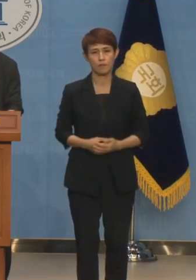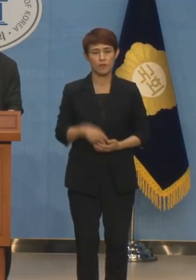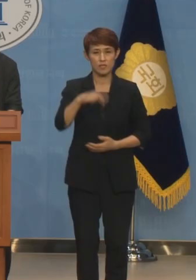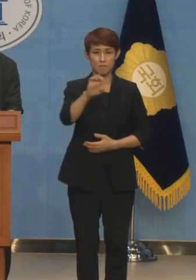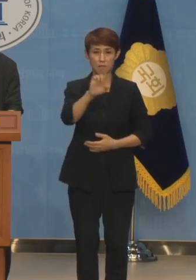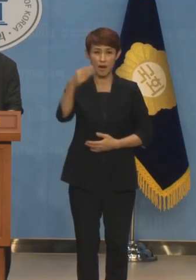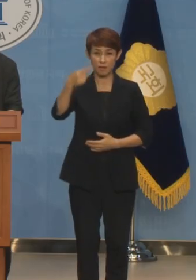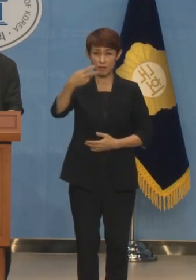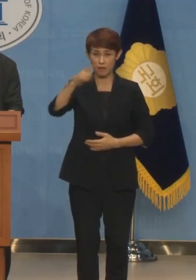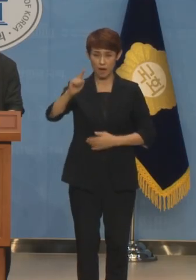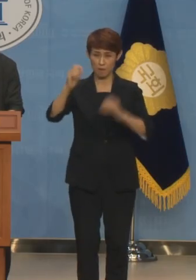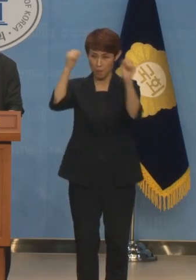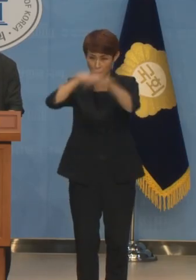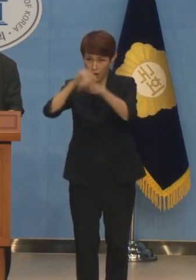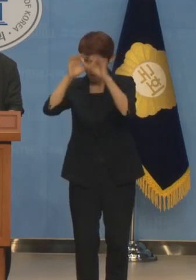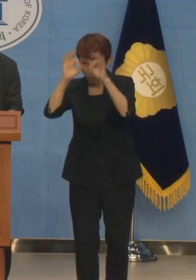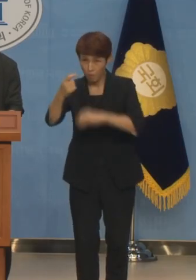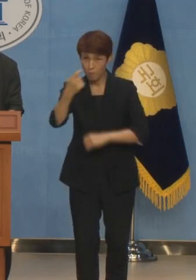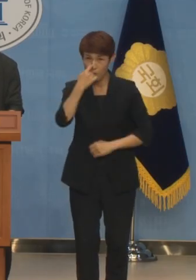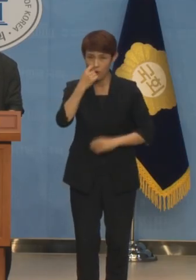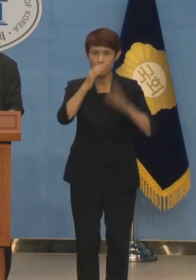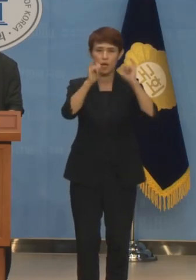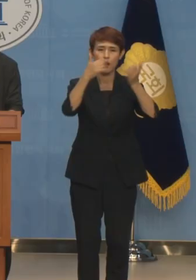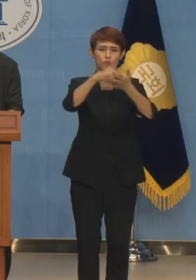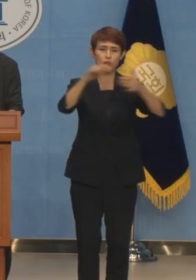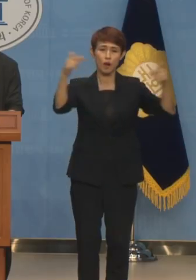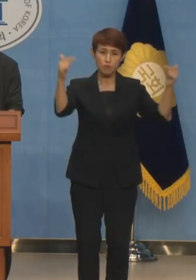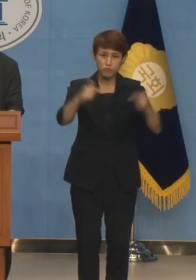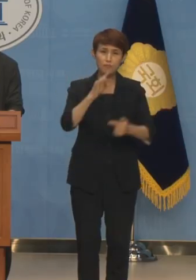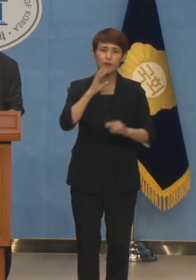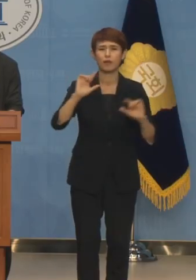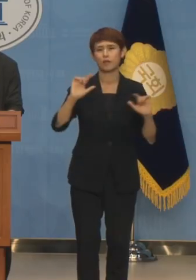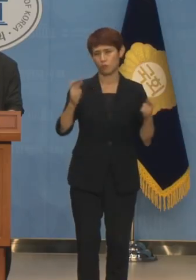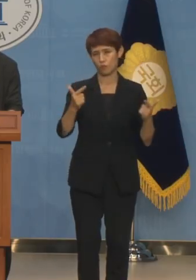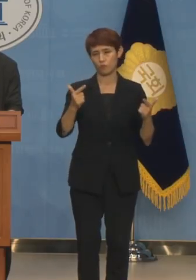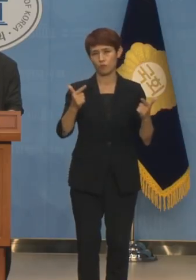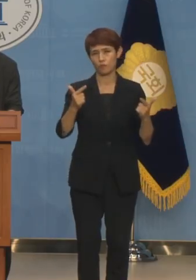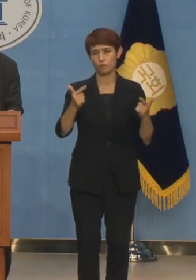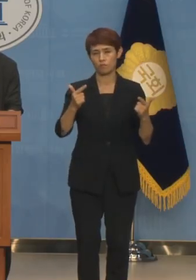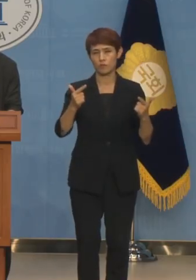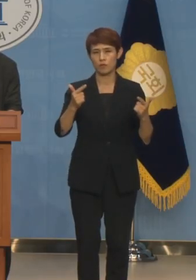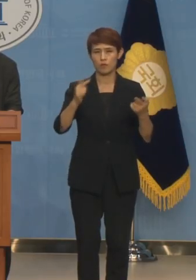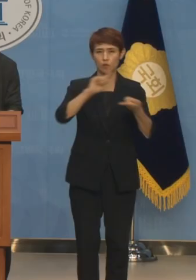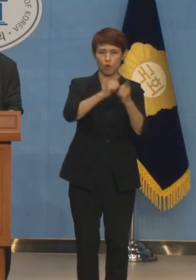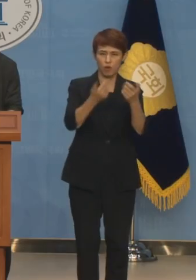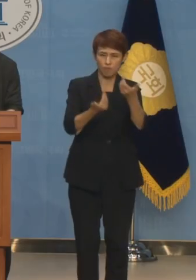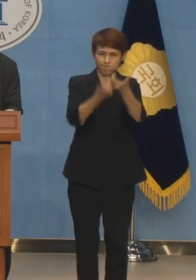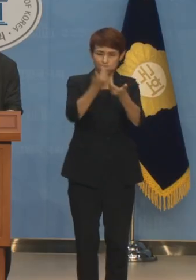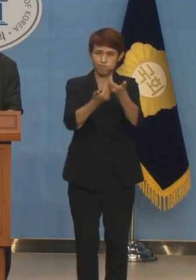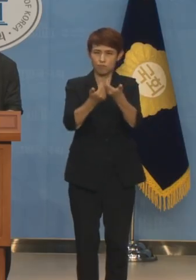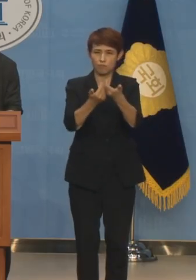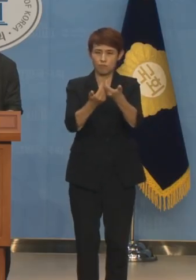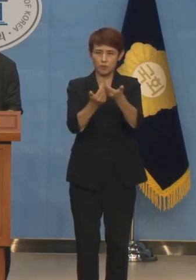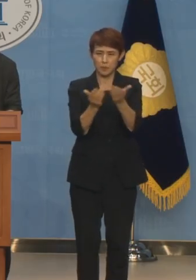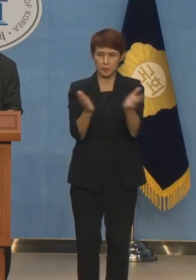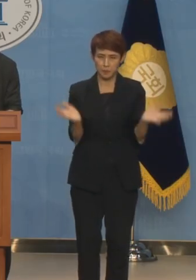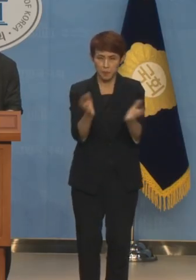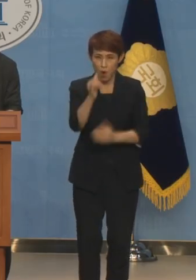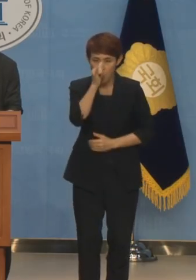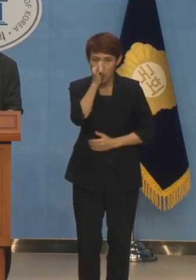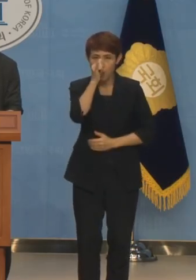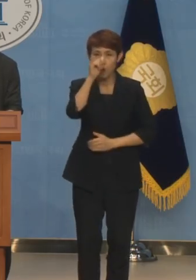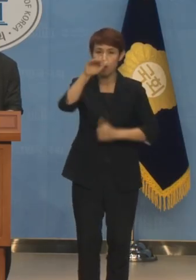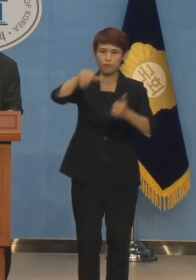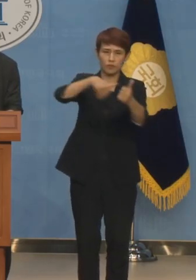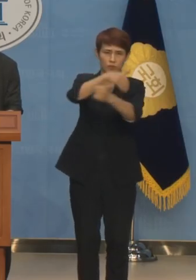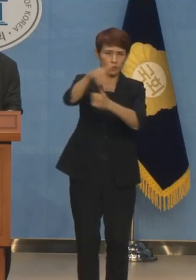스파르타의 멸망에서 배울 것은 인구 감소뿐만이 아니라 대결과 갈등을 조정하는 긴장